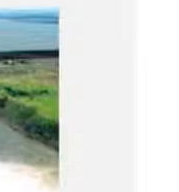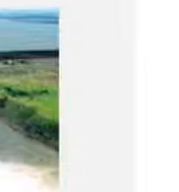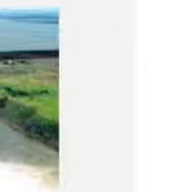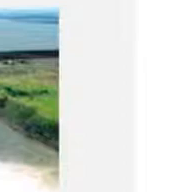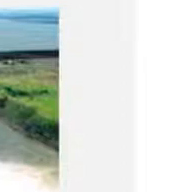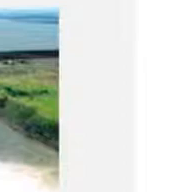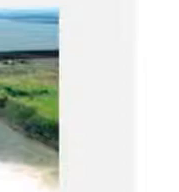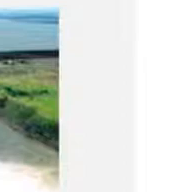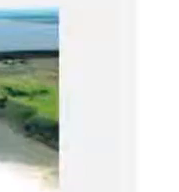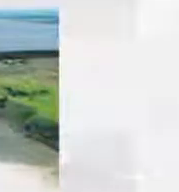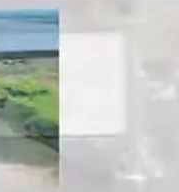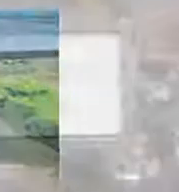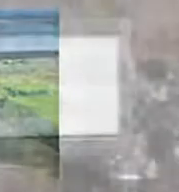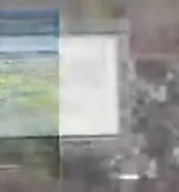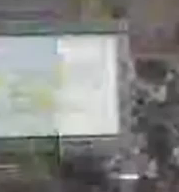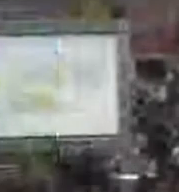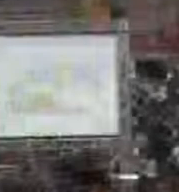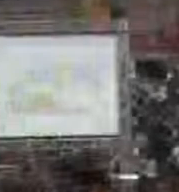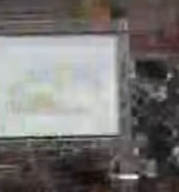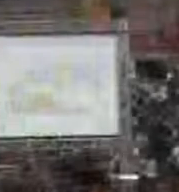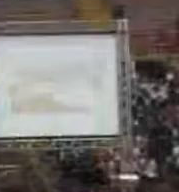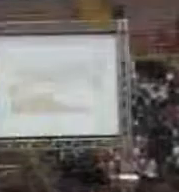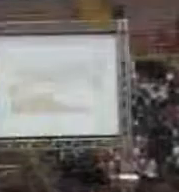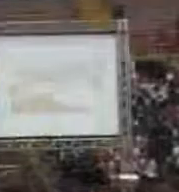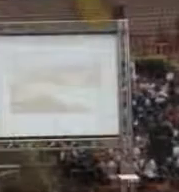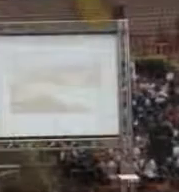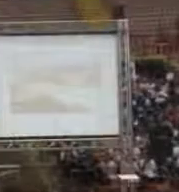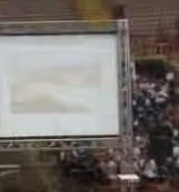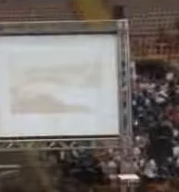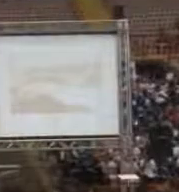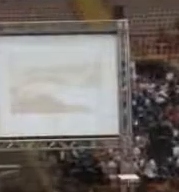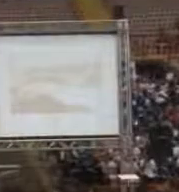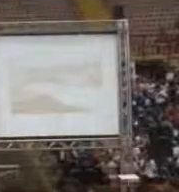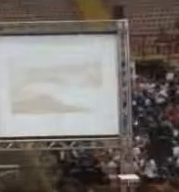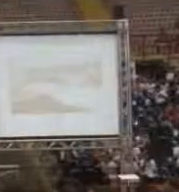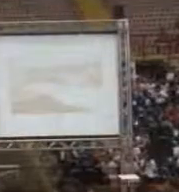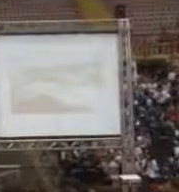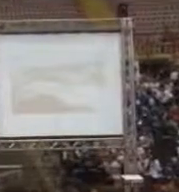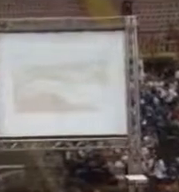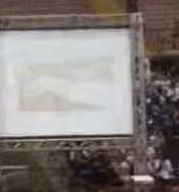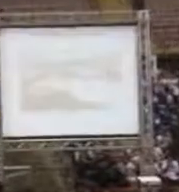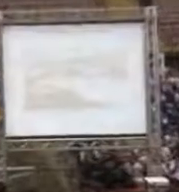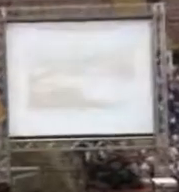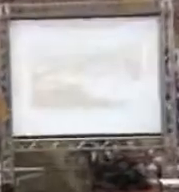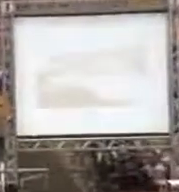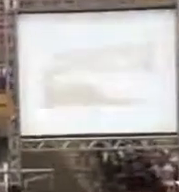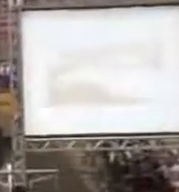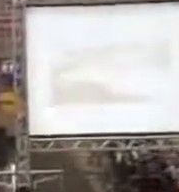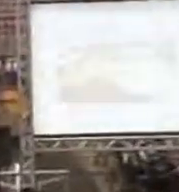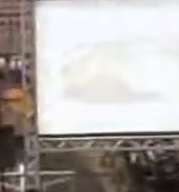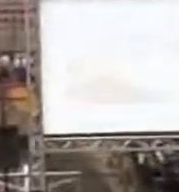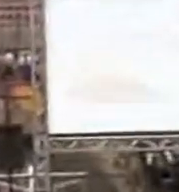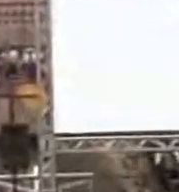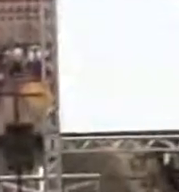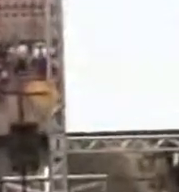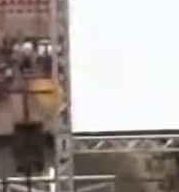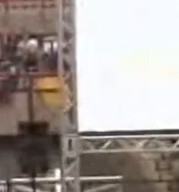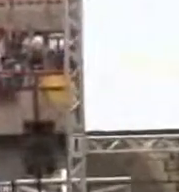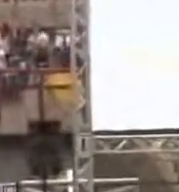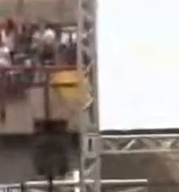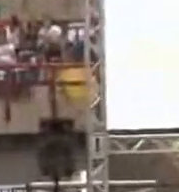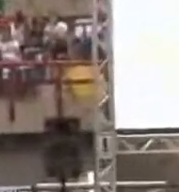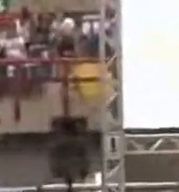qual é o problema da energia hidráulica, dessa hidrelétrica? Tem problema? Ela vai liberar